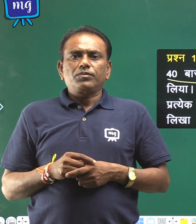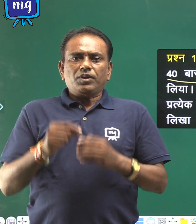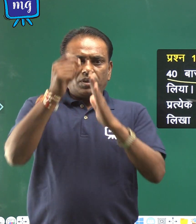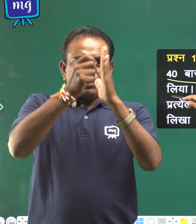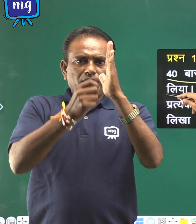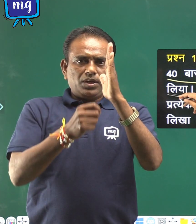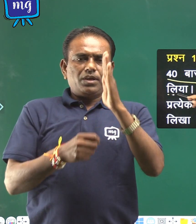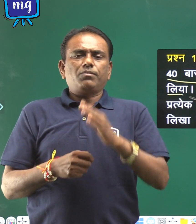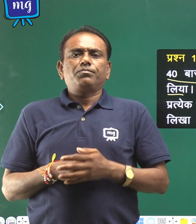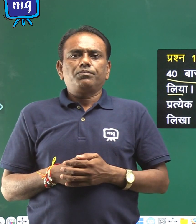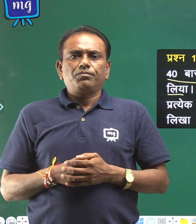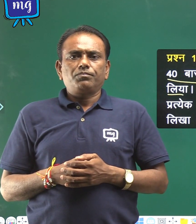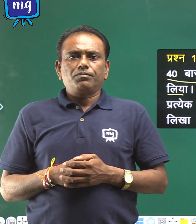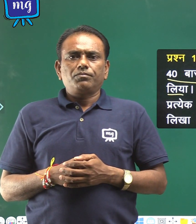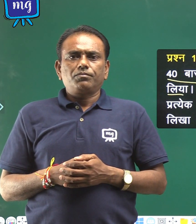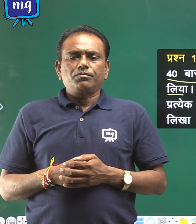लिख लिया।